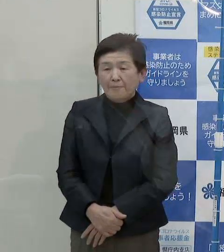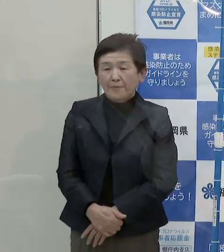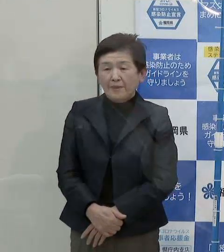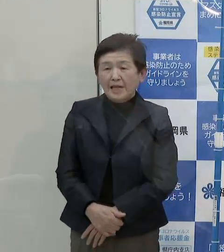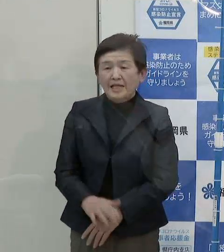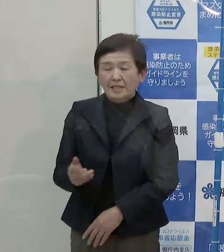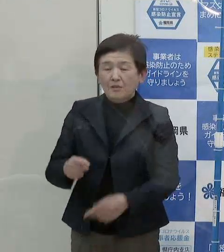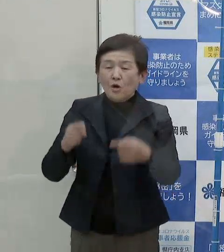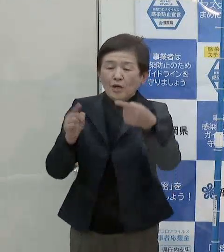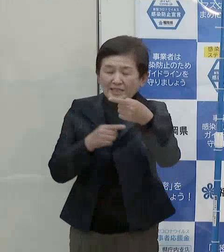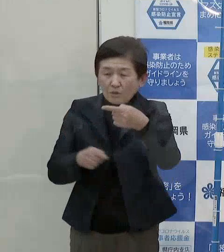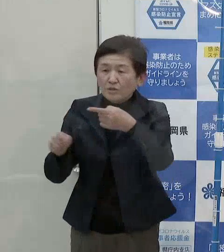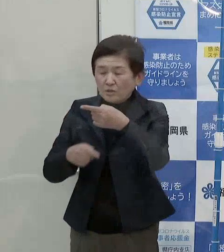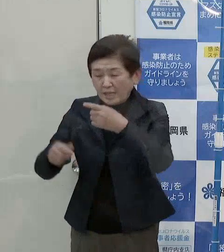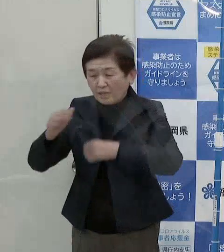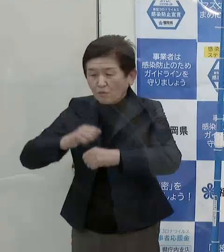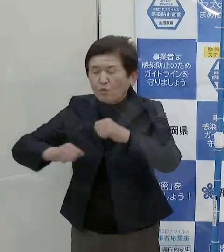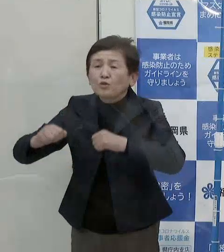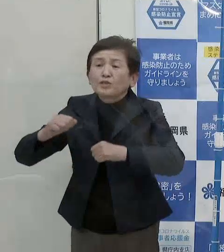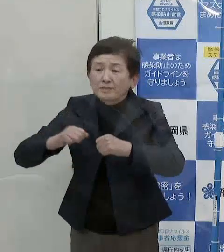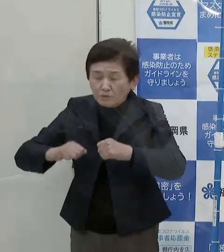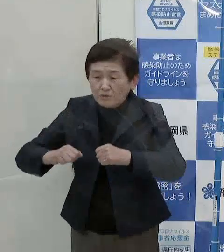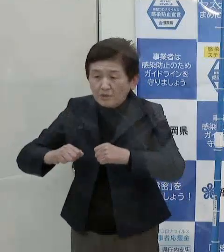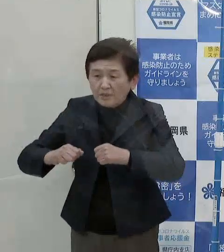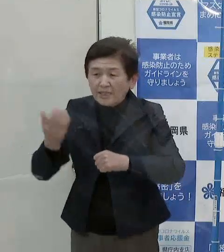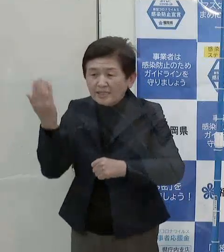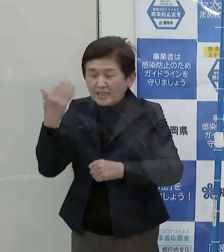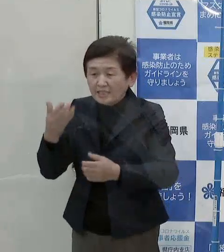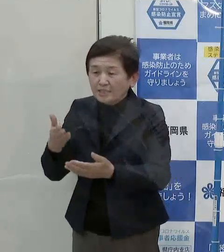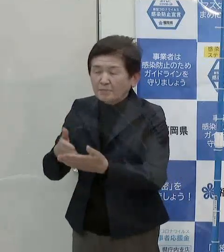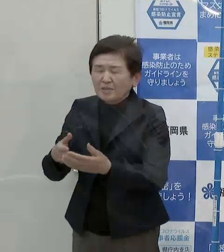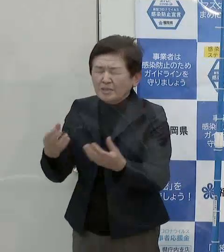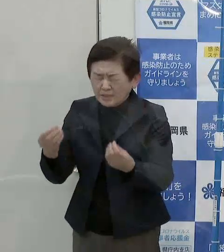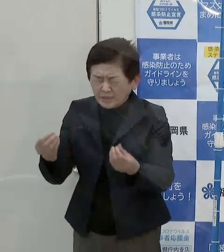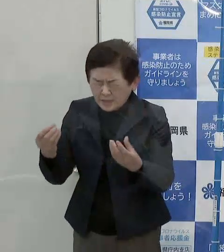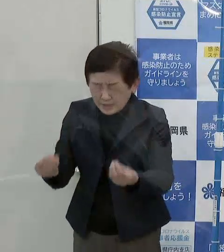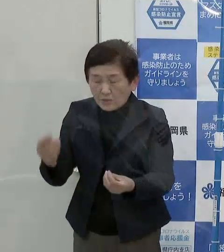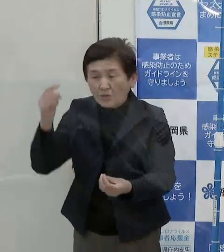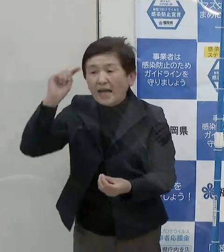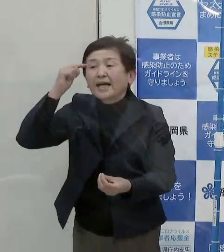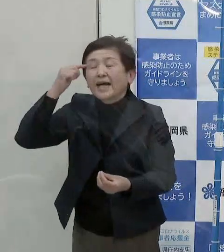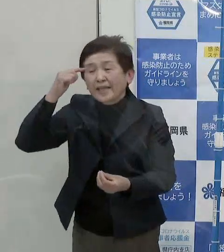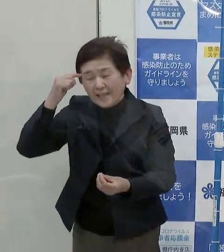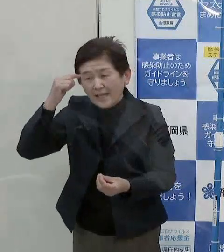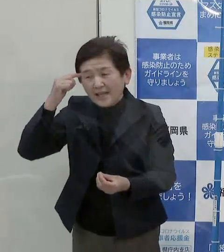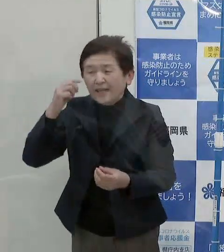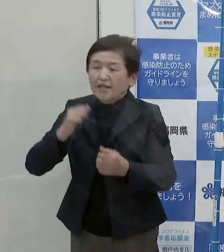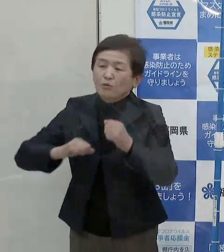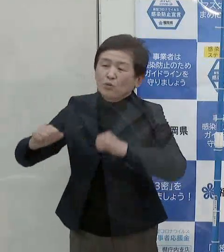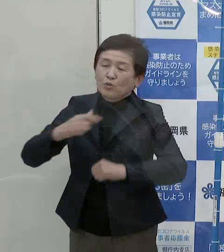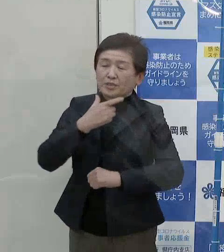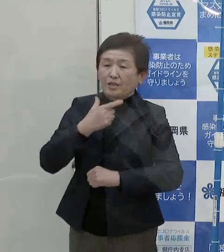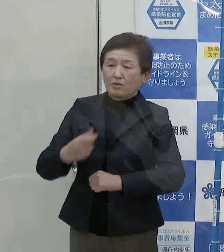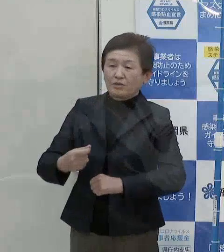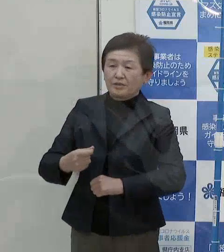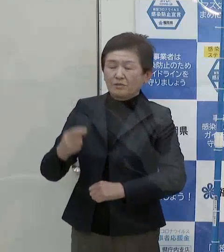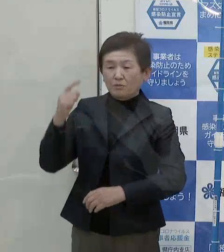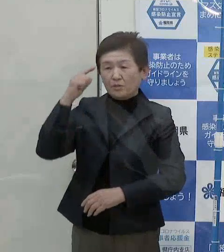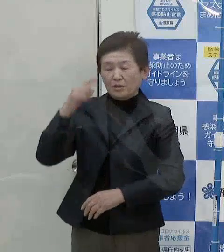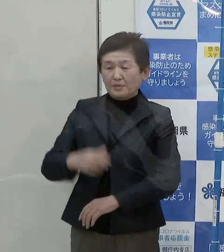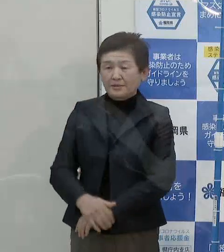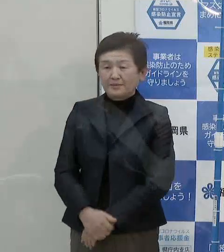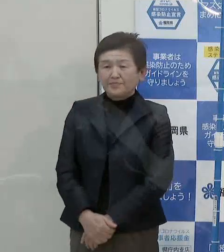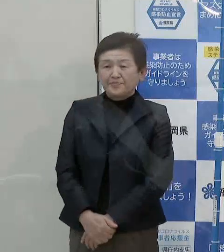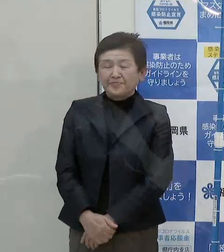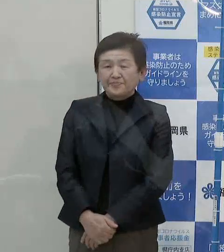ただ一人一人が行動するにあたって、先ほど言ったようなことをしっかり考えて行動していただきたいということであります。